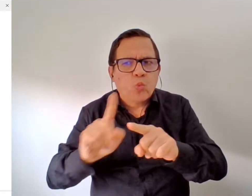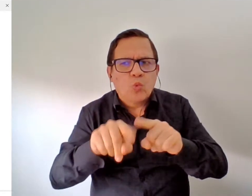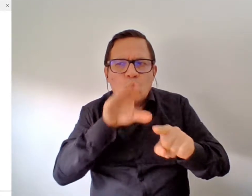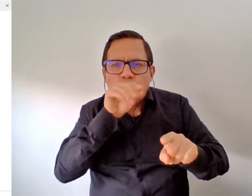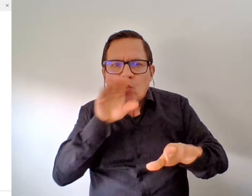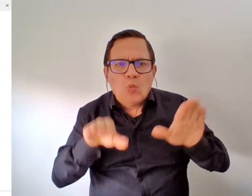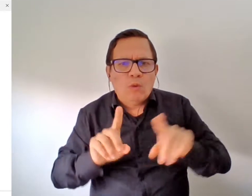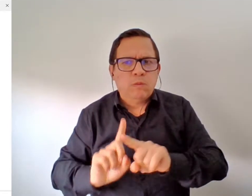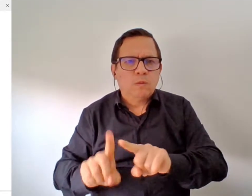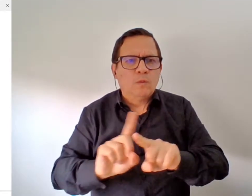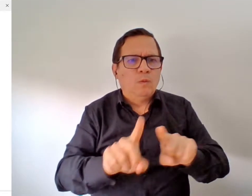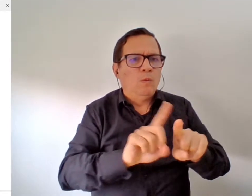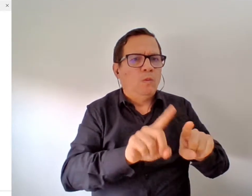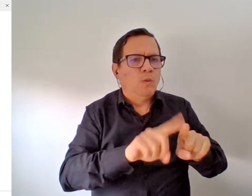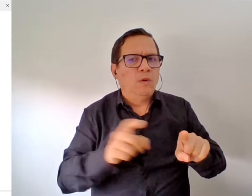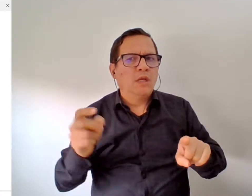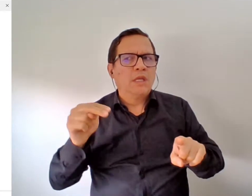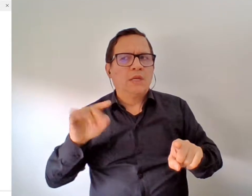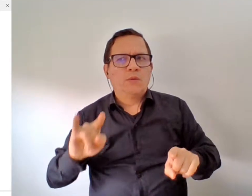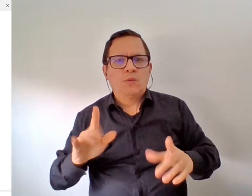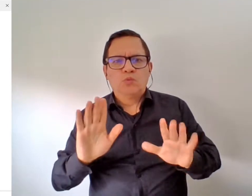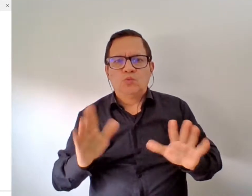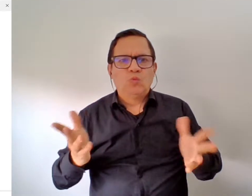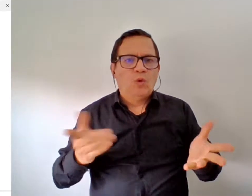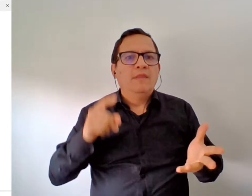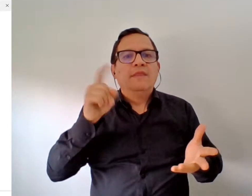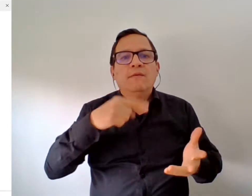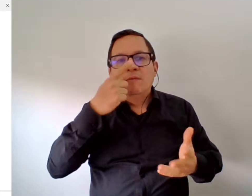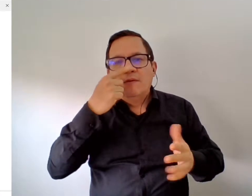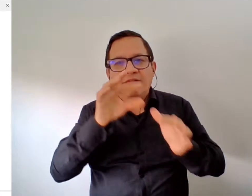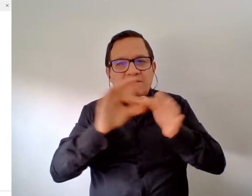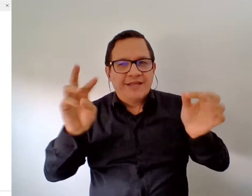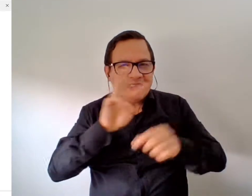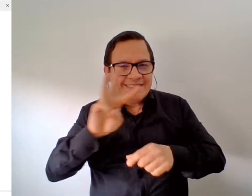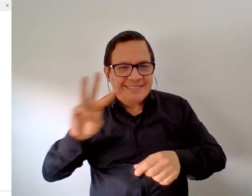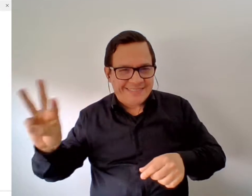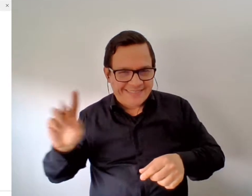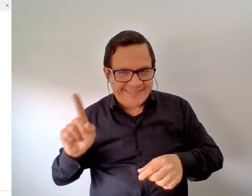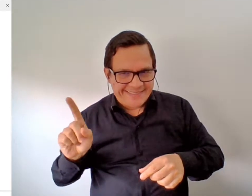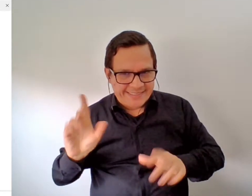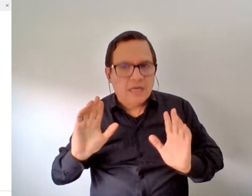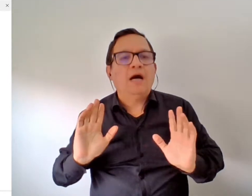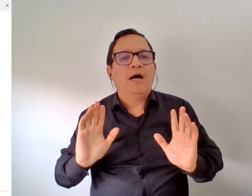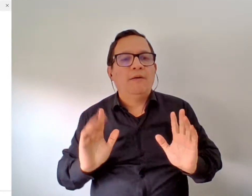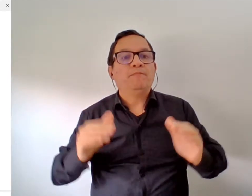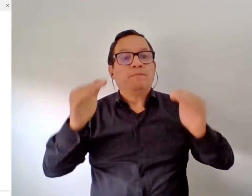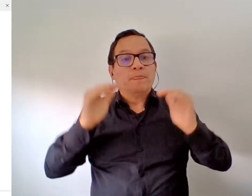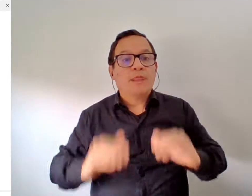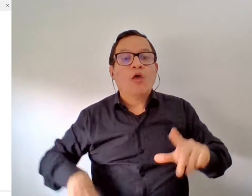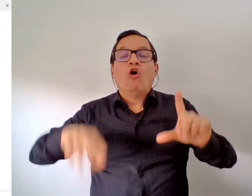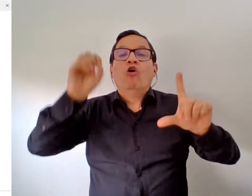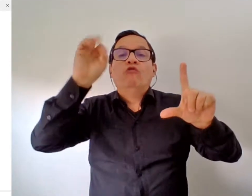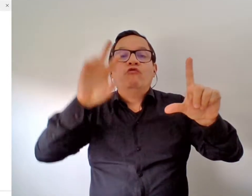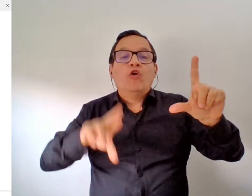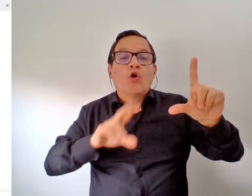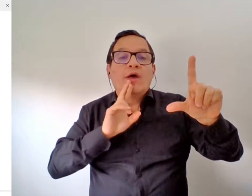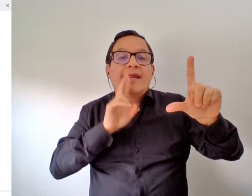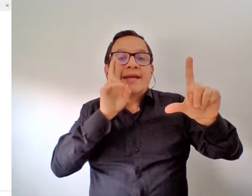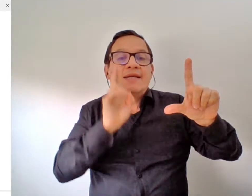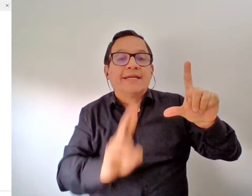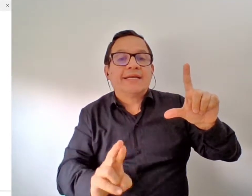este punto se recomienda consultar. En el foro se debe dar respuesta de